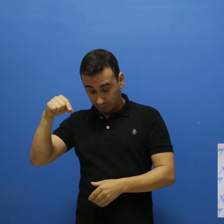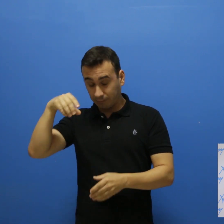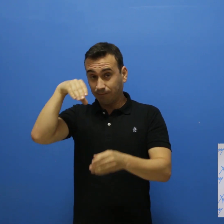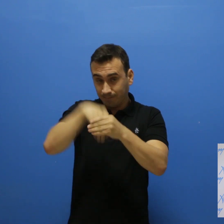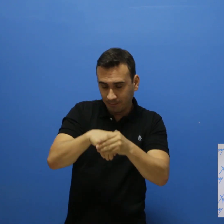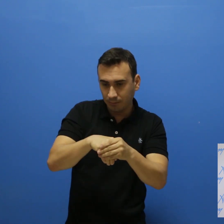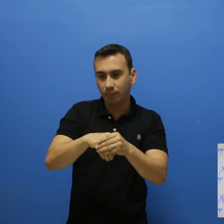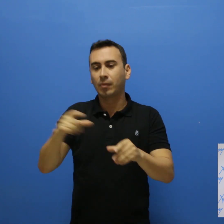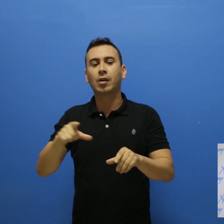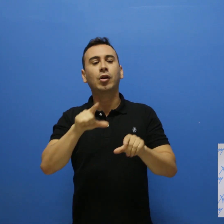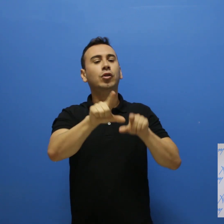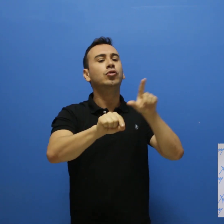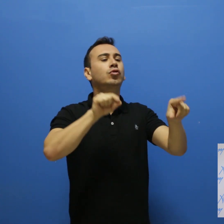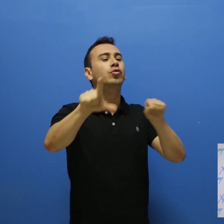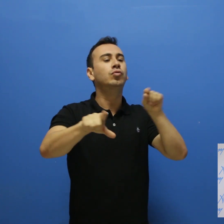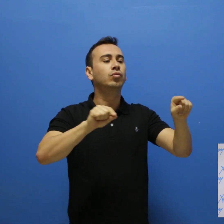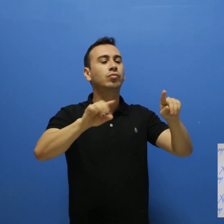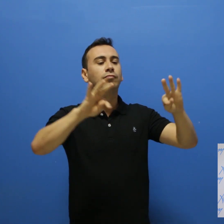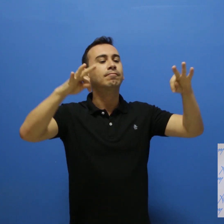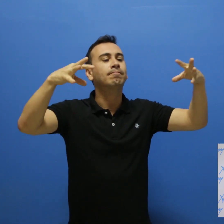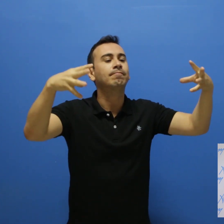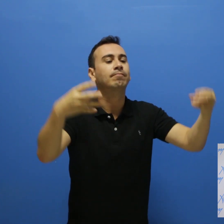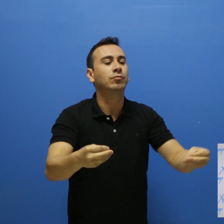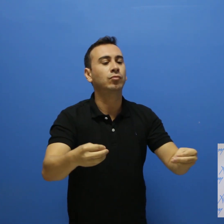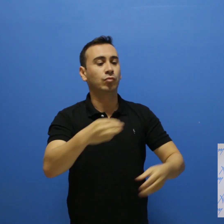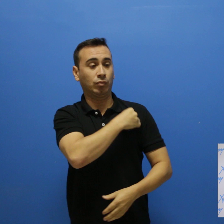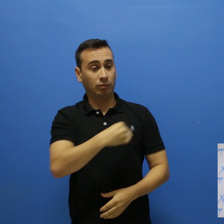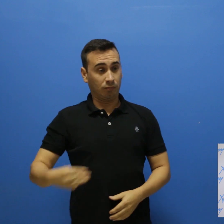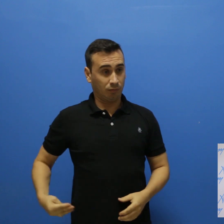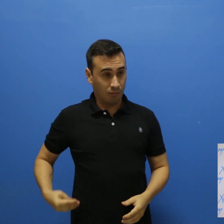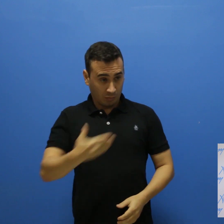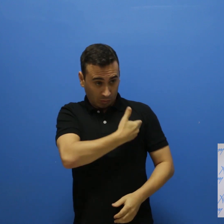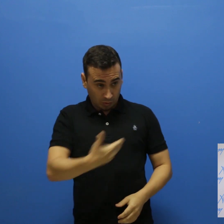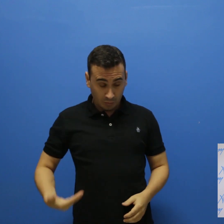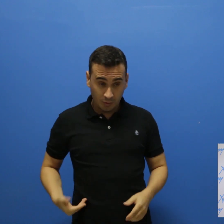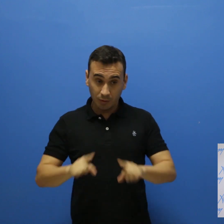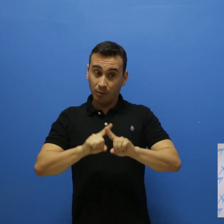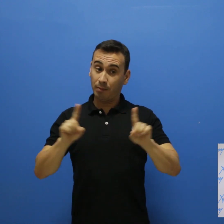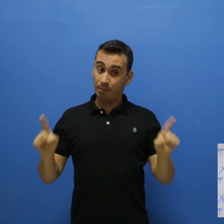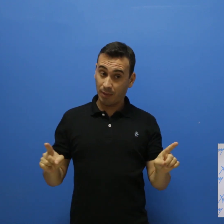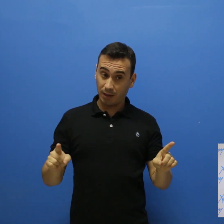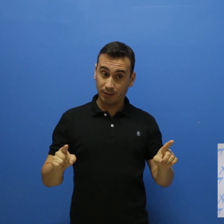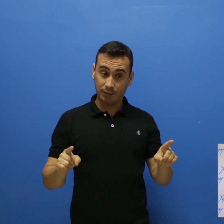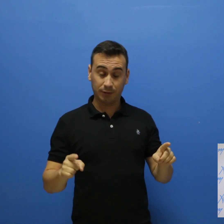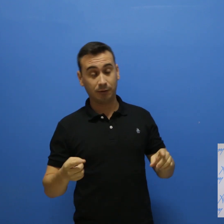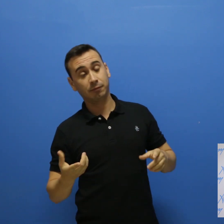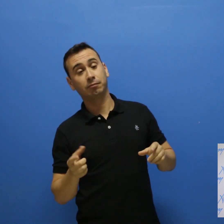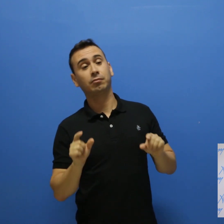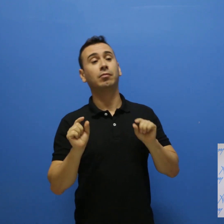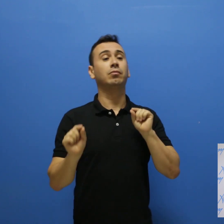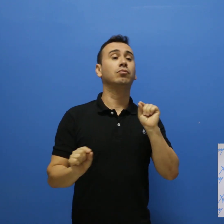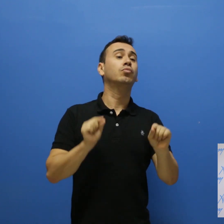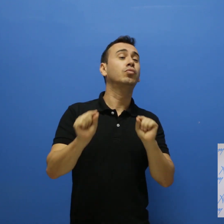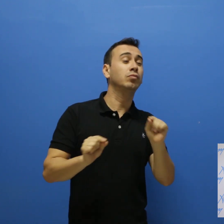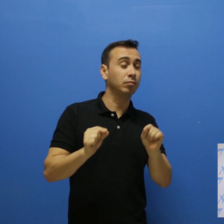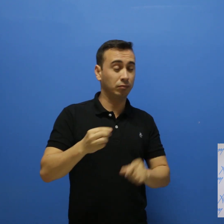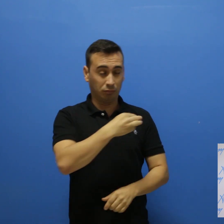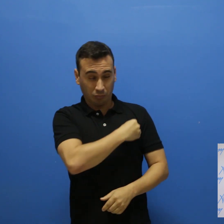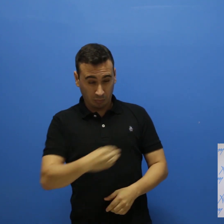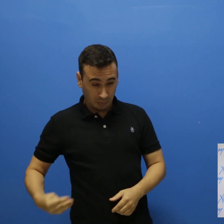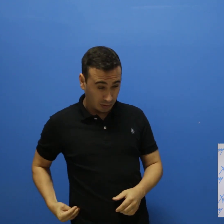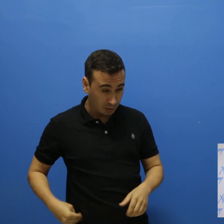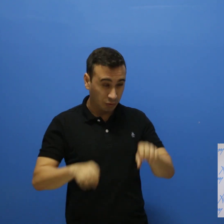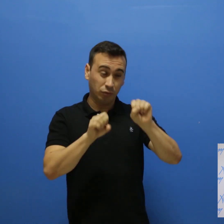ela escolhe todos os ministros que vão compor o seu governo. Mas, evidentemente, o ministro da